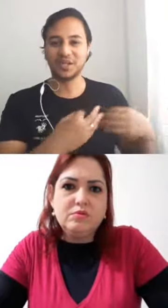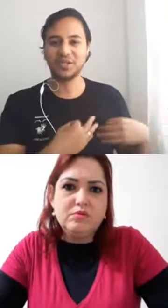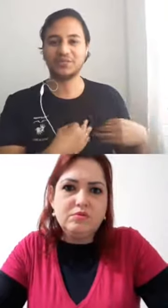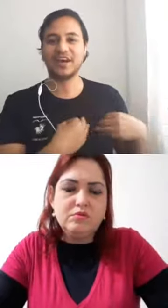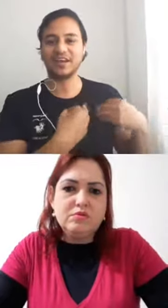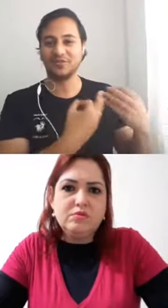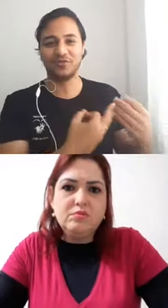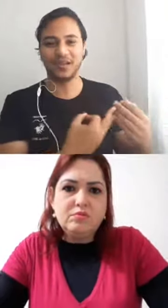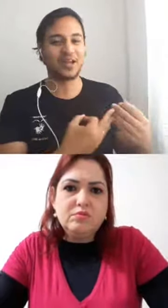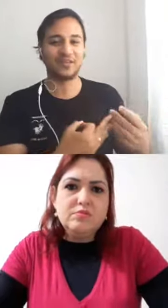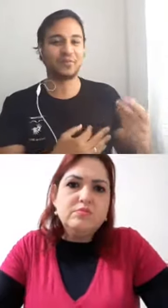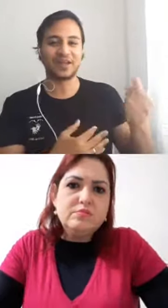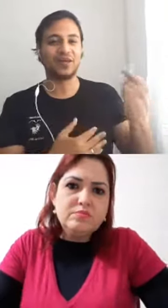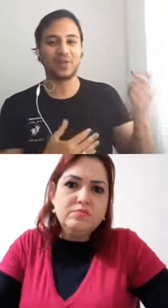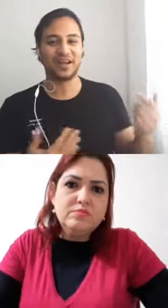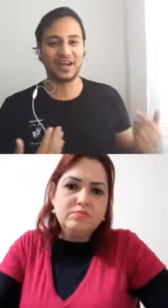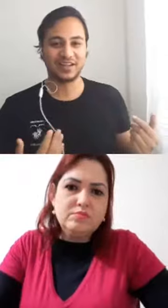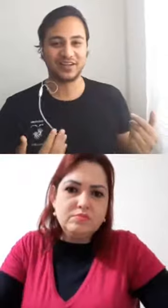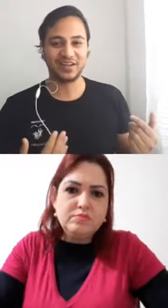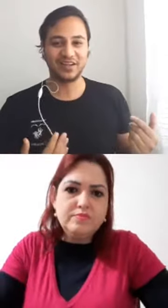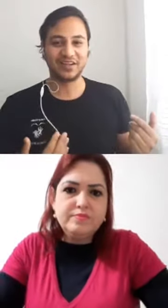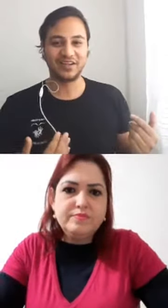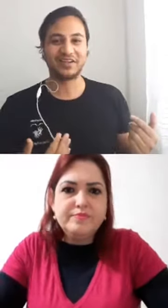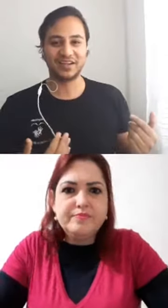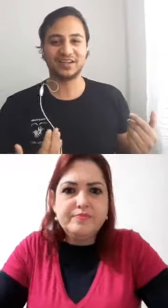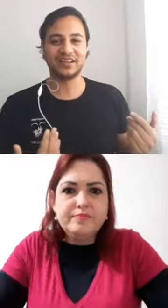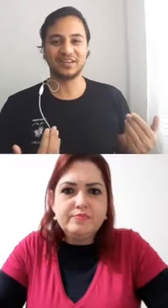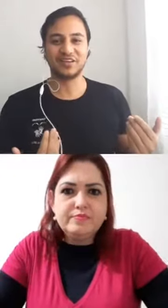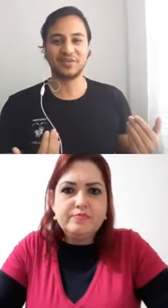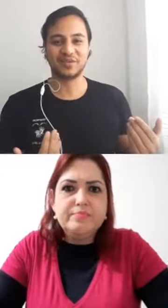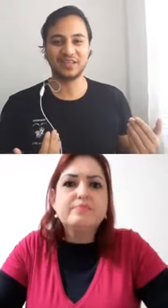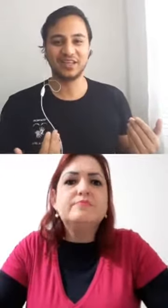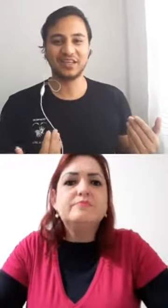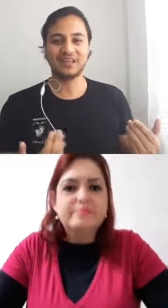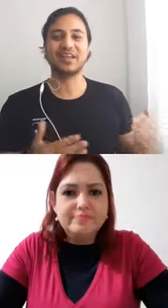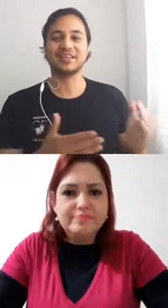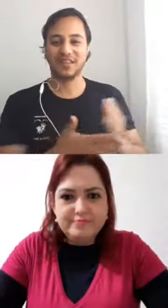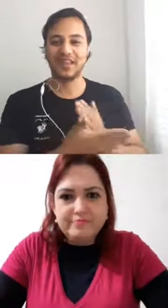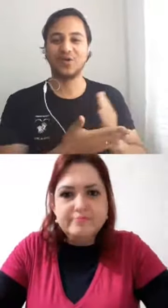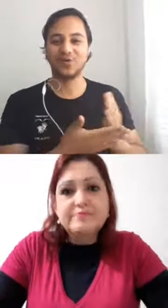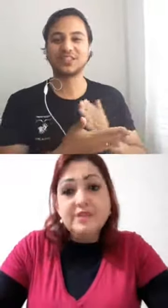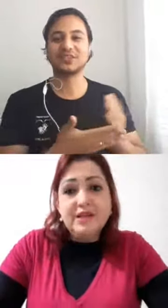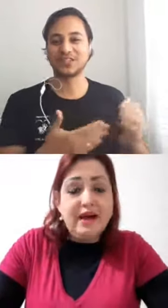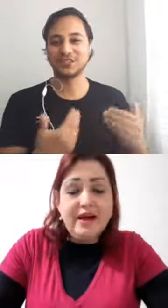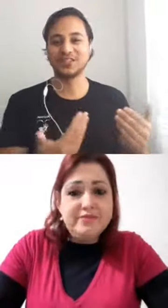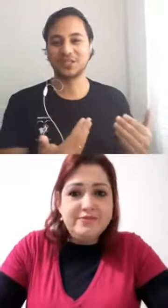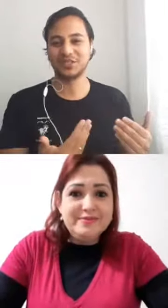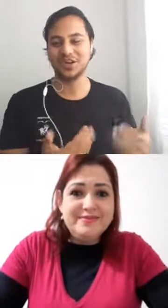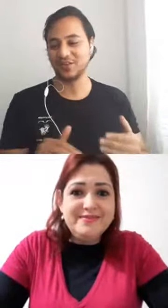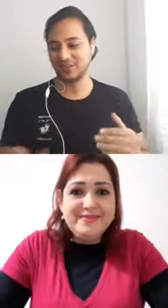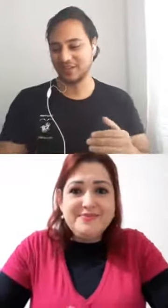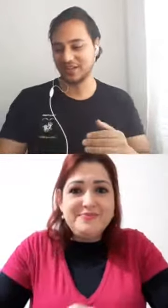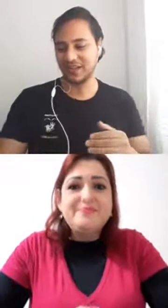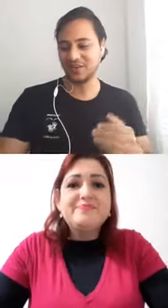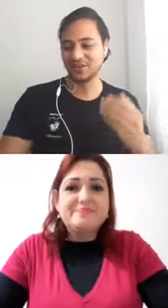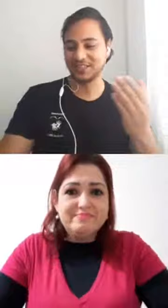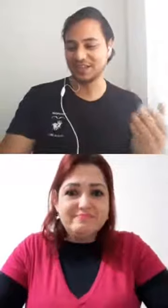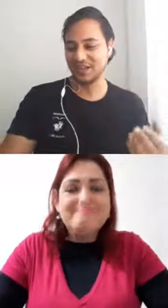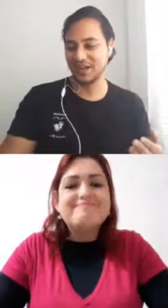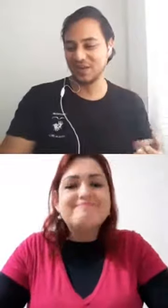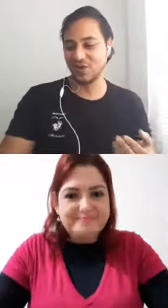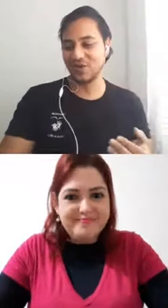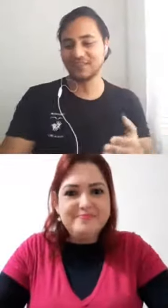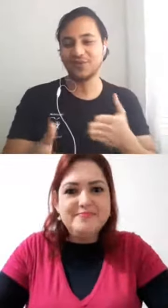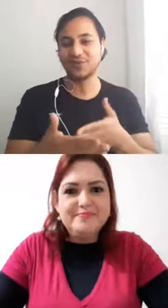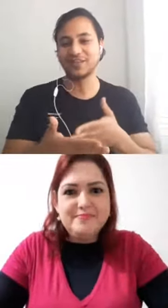claro que a gente vai de voluntário, a gente não vai precisar em cobrar nada na hora. E, né, não é mesmo assim? Tem algumas situações claro que a gente vai. Então, quero que você